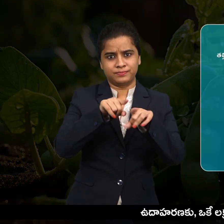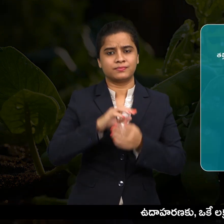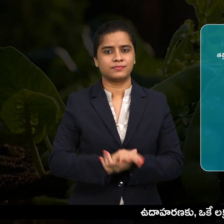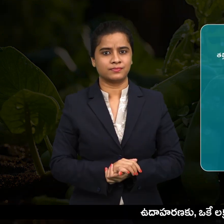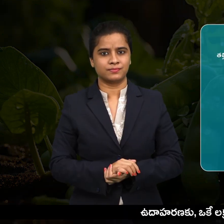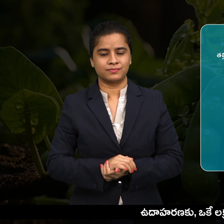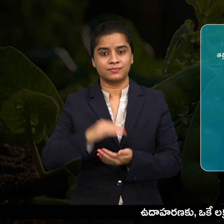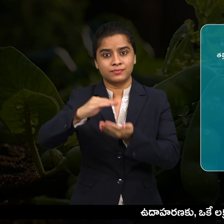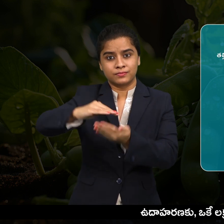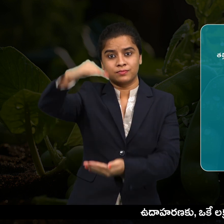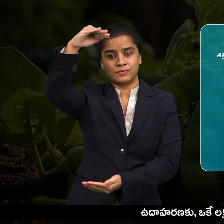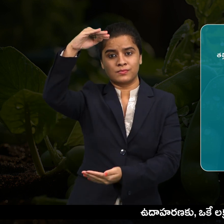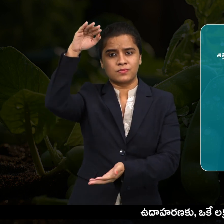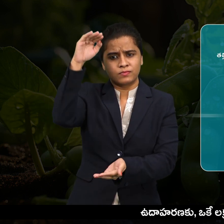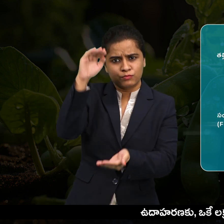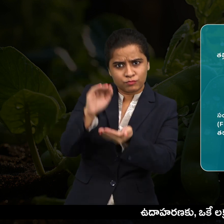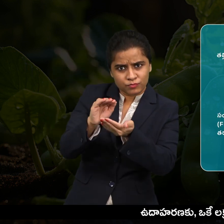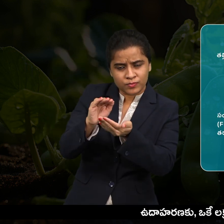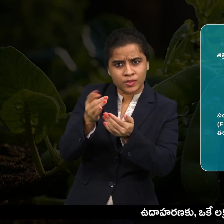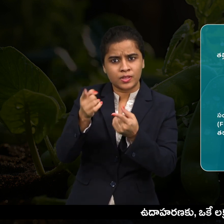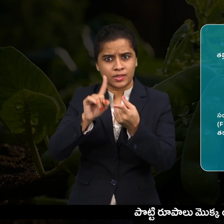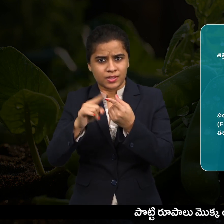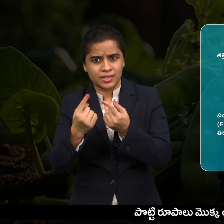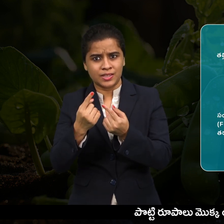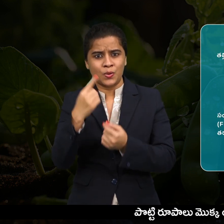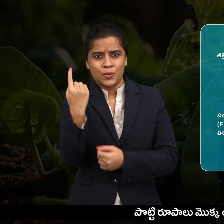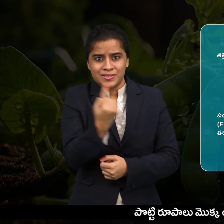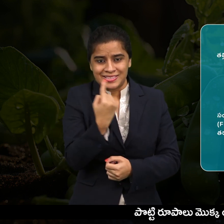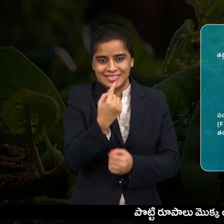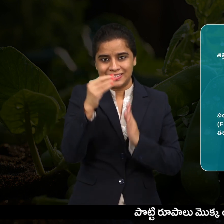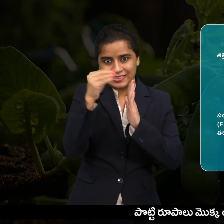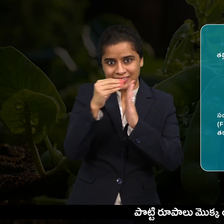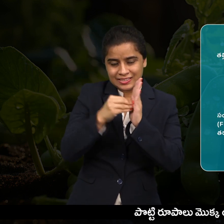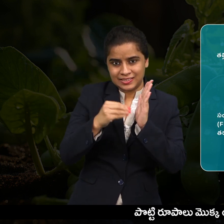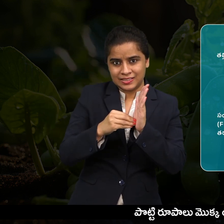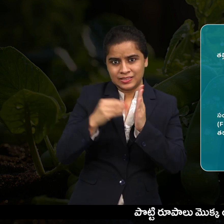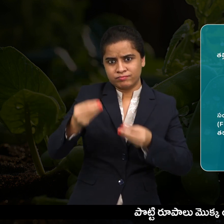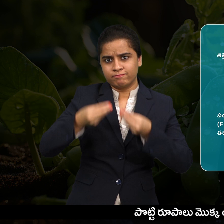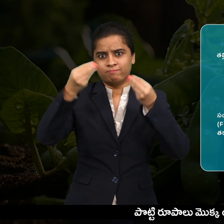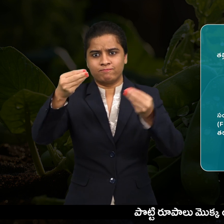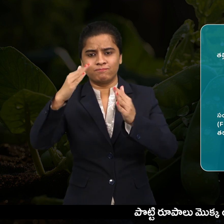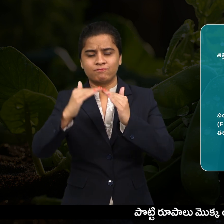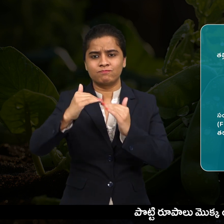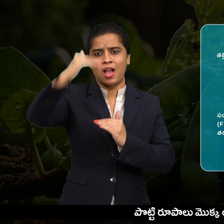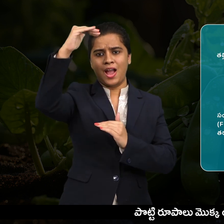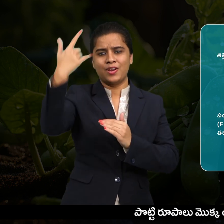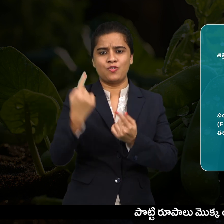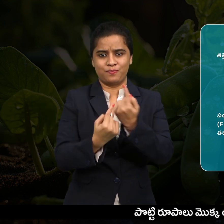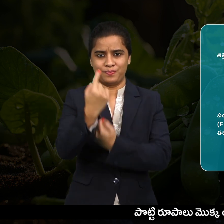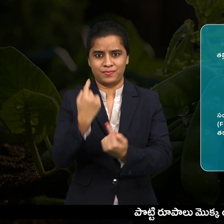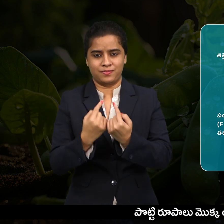ఉదాహరణకు, ఒకే లక్షణం యొక్క పొడవైన మరియు పొట్టి రూపాలు మొక్క యొక్క ఎత్తుకు దోహదం చేస్తాయి.